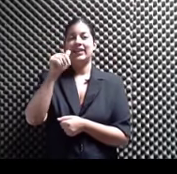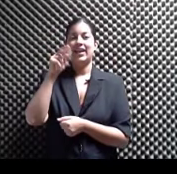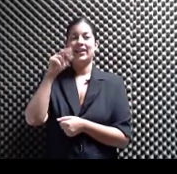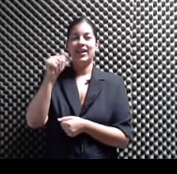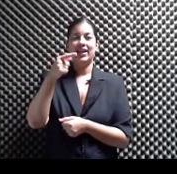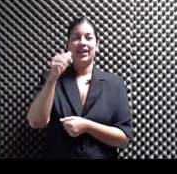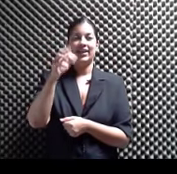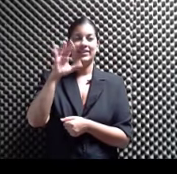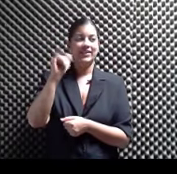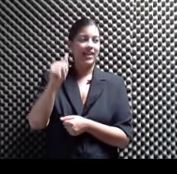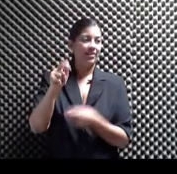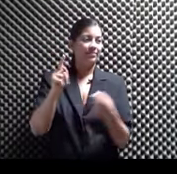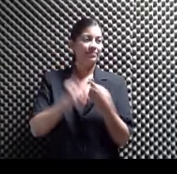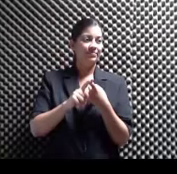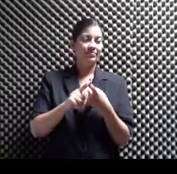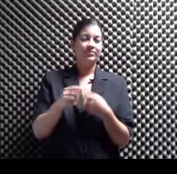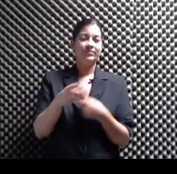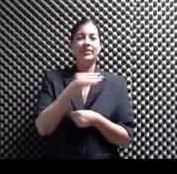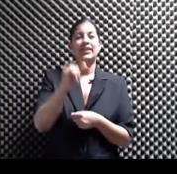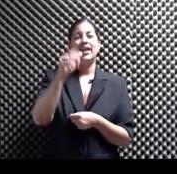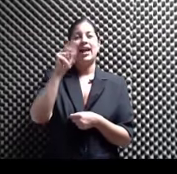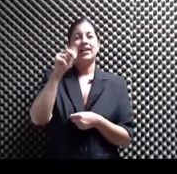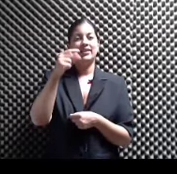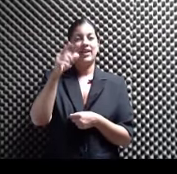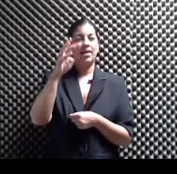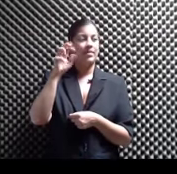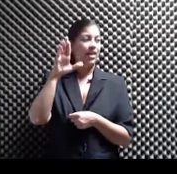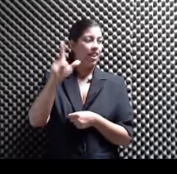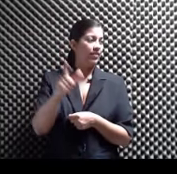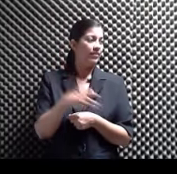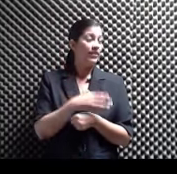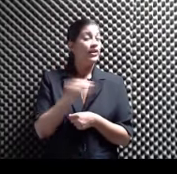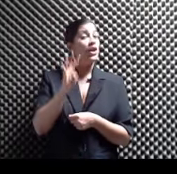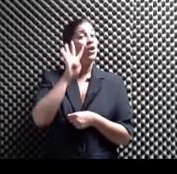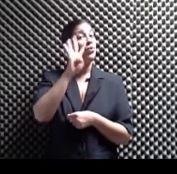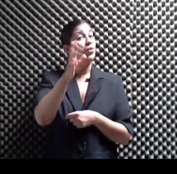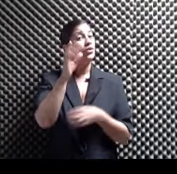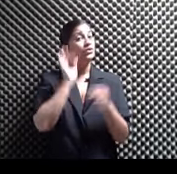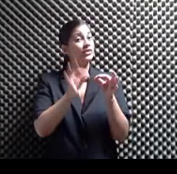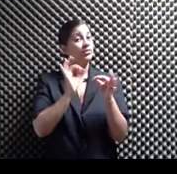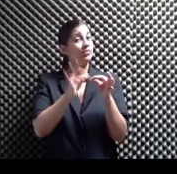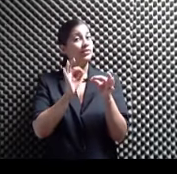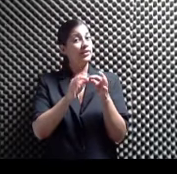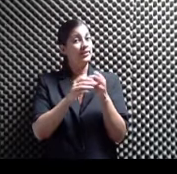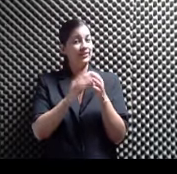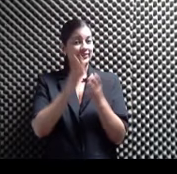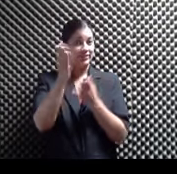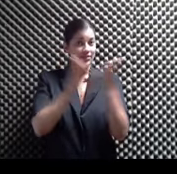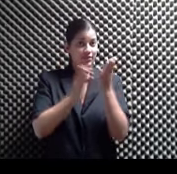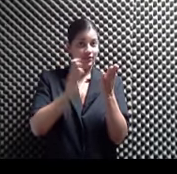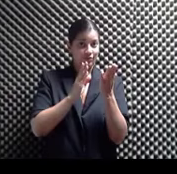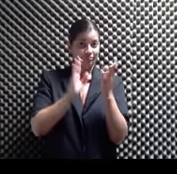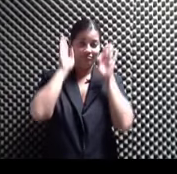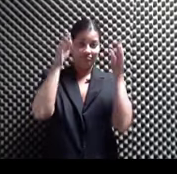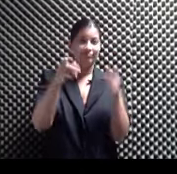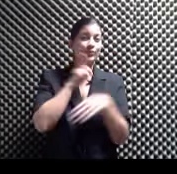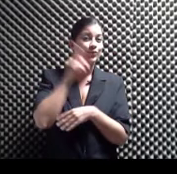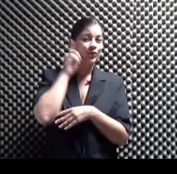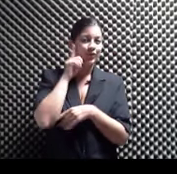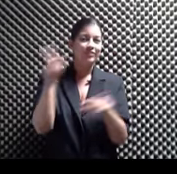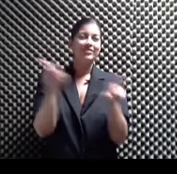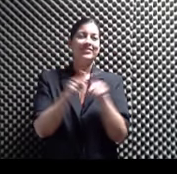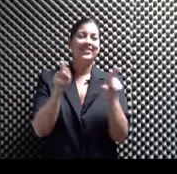y Omar Torres. Ah, bueno, también Ian Gabriel Arduengo y cuatro intérpretes de Servicios Netados al Sordo, en donde está Omaira Cabilla,